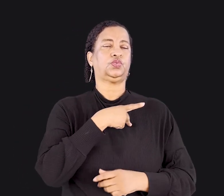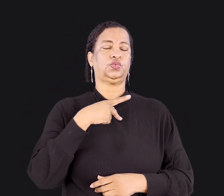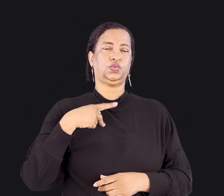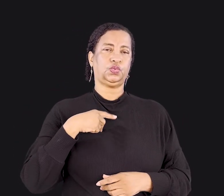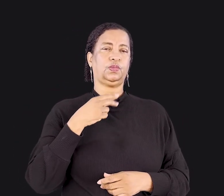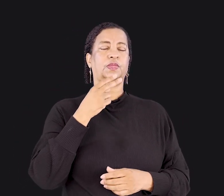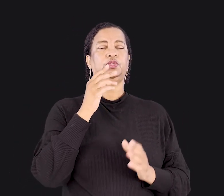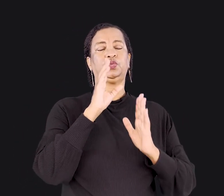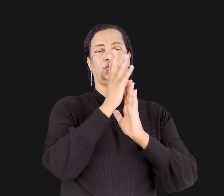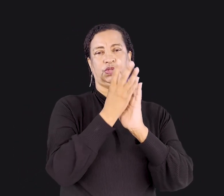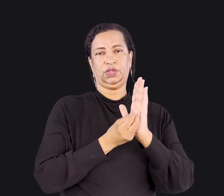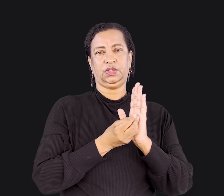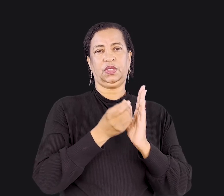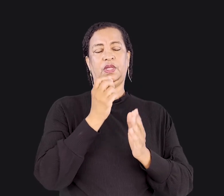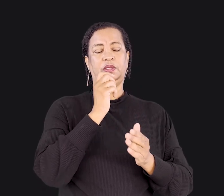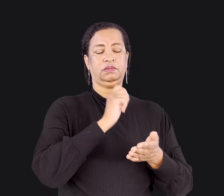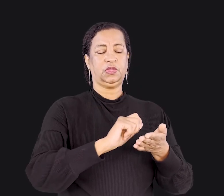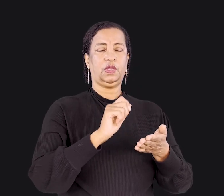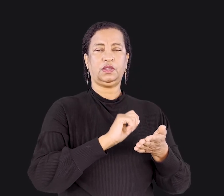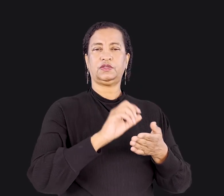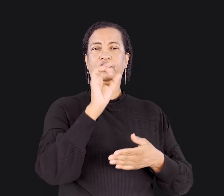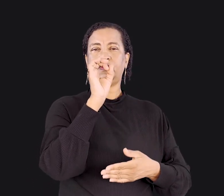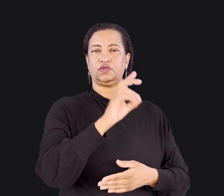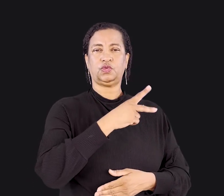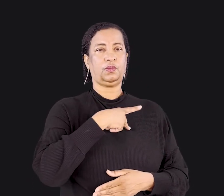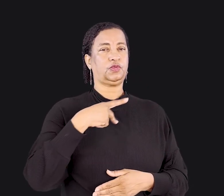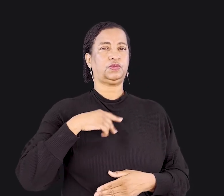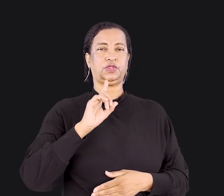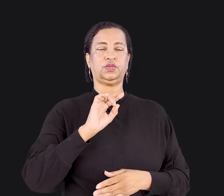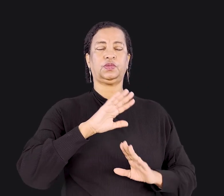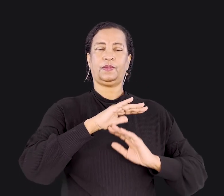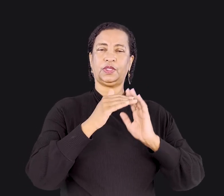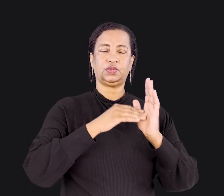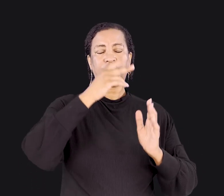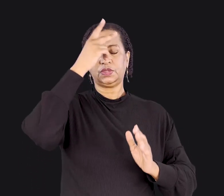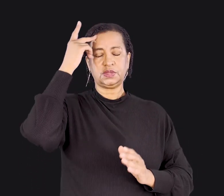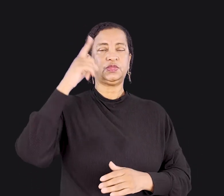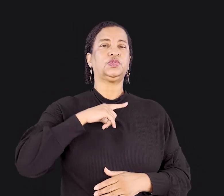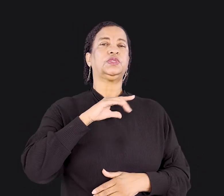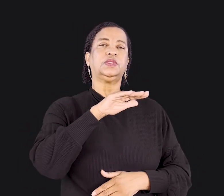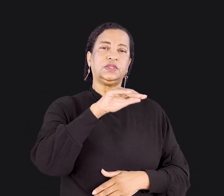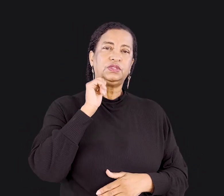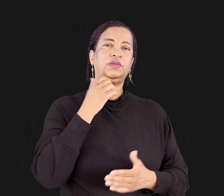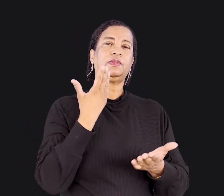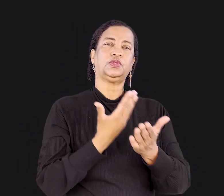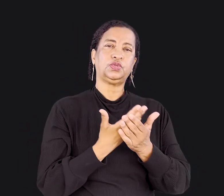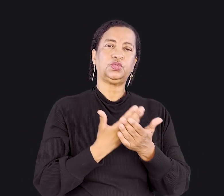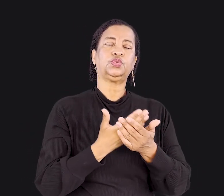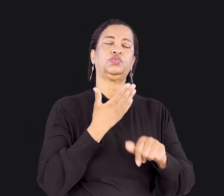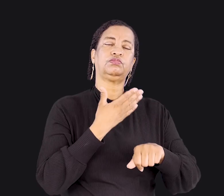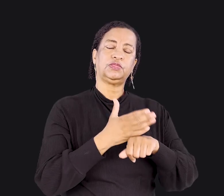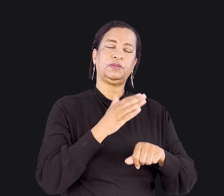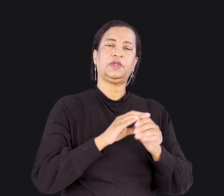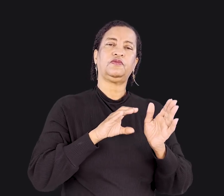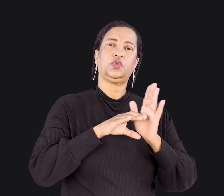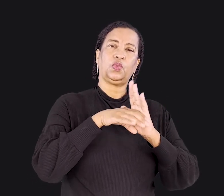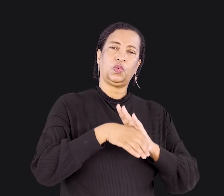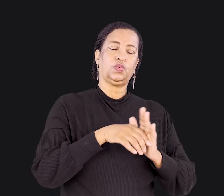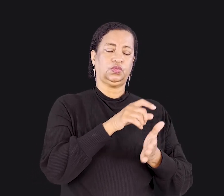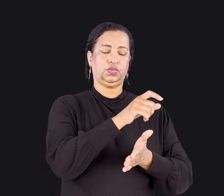igreja. Ele não escreveu apenas para os pastores, mas para todos os que têm o chamado, estudam e praticam o conteúdo destes